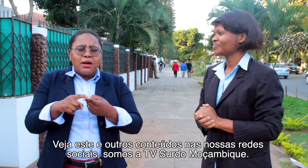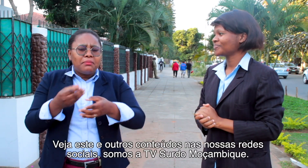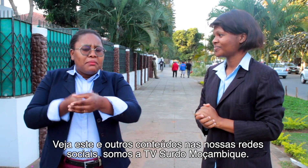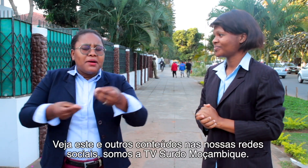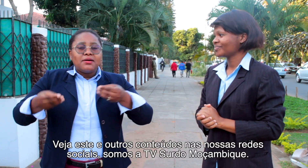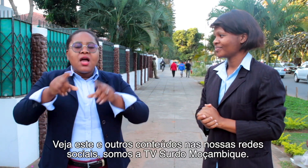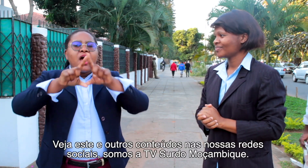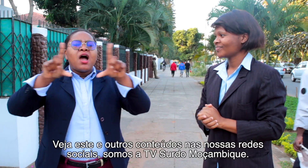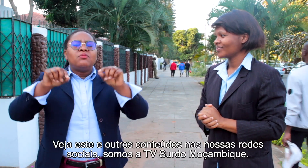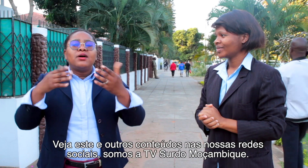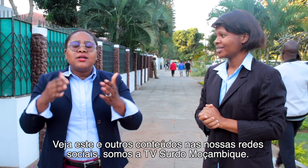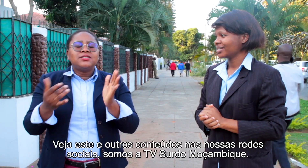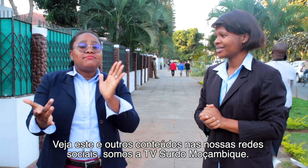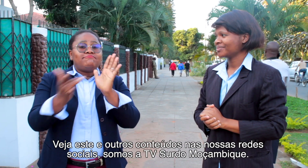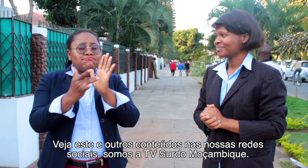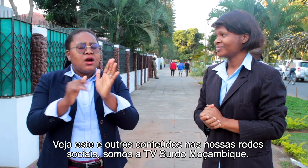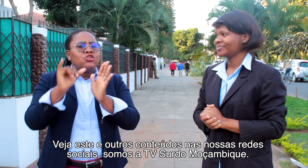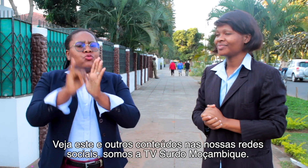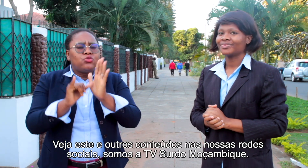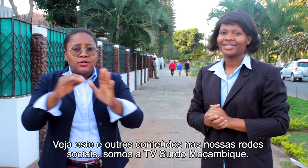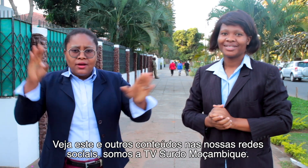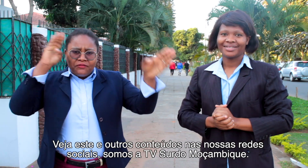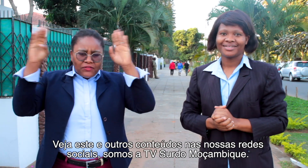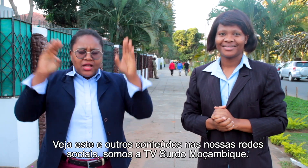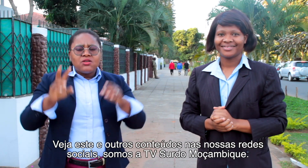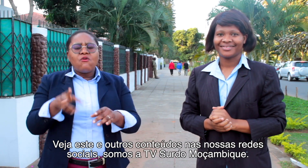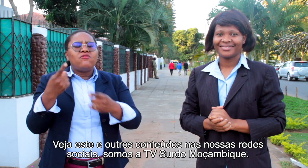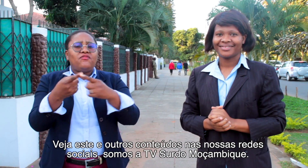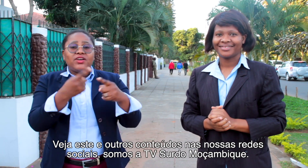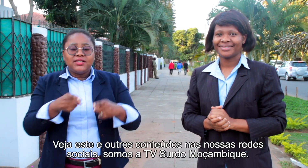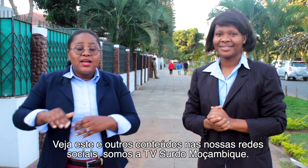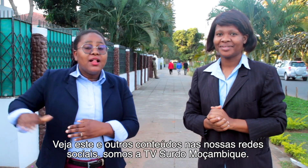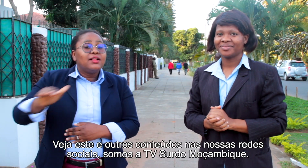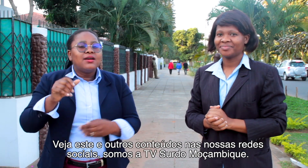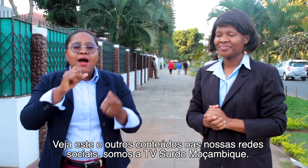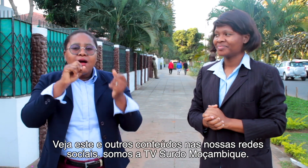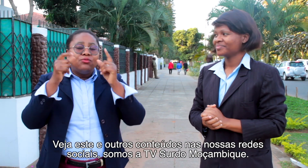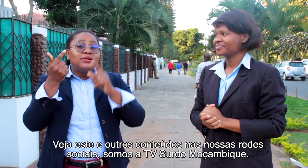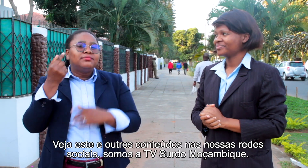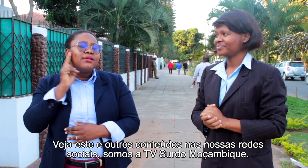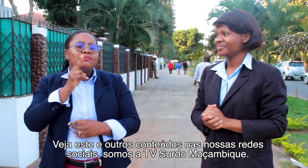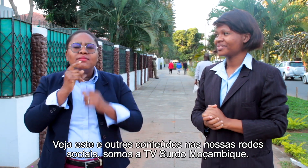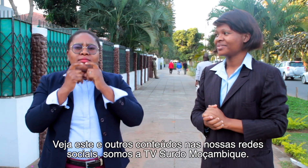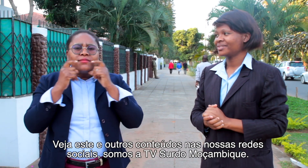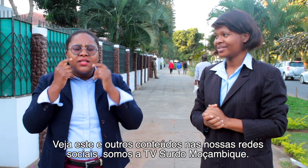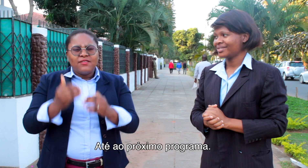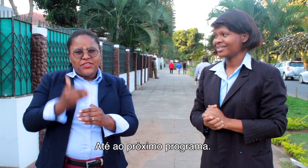Veja este e outros conteúdos nas nossas redes sociais Somos a TV Surdo Moçambique Até